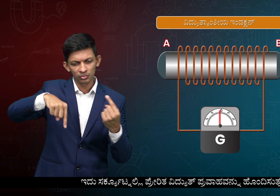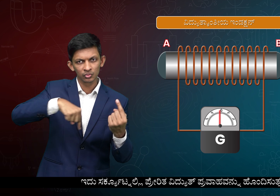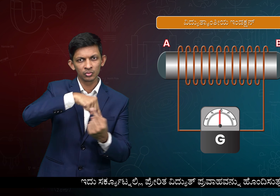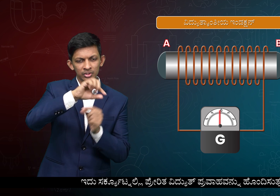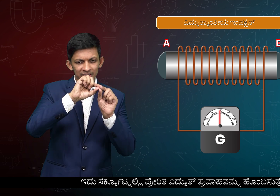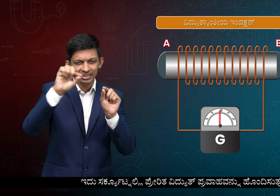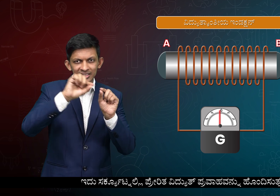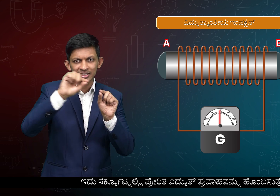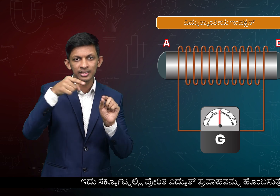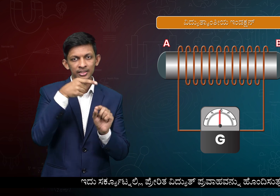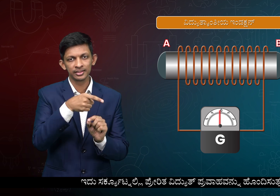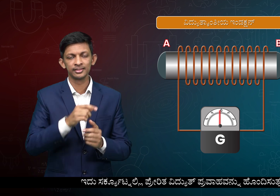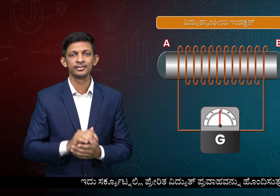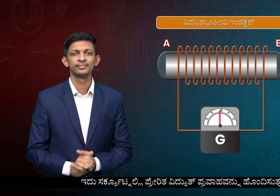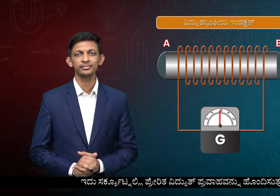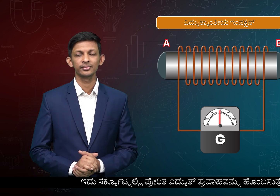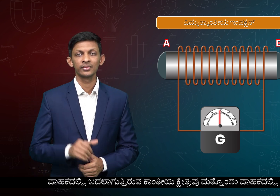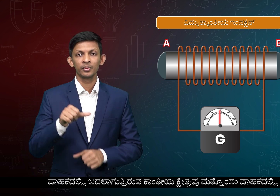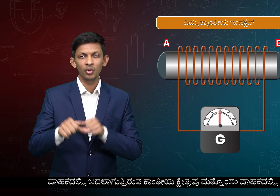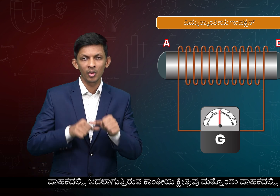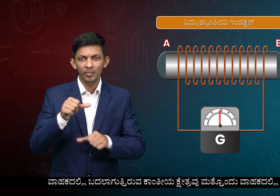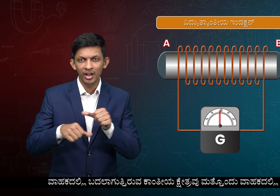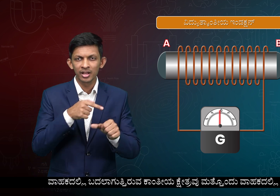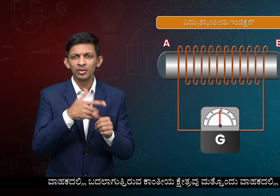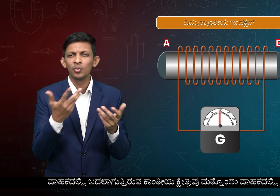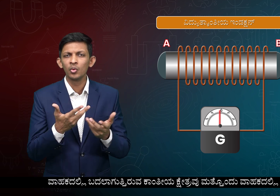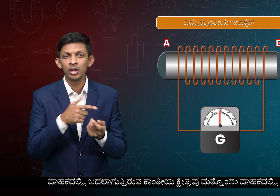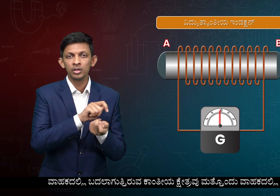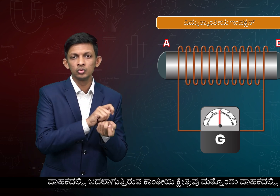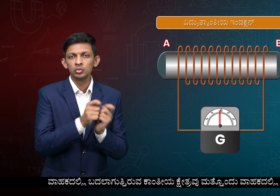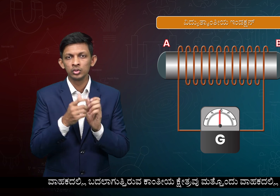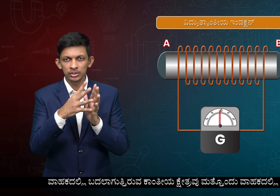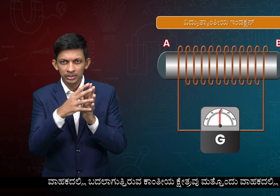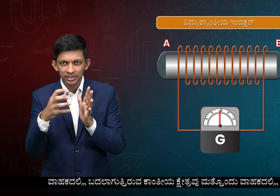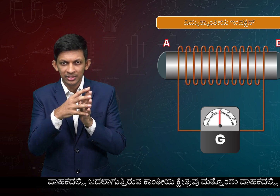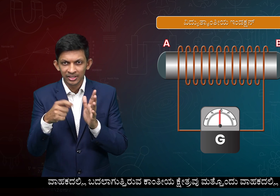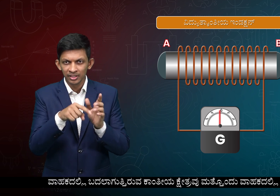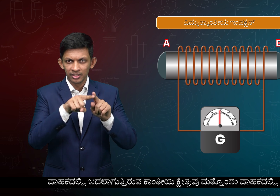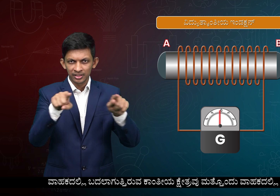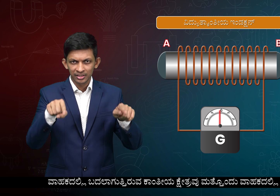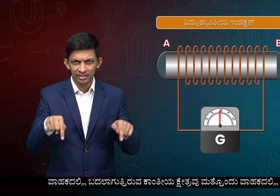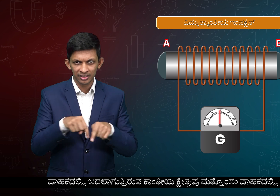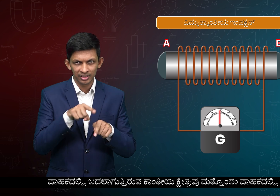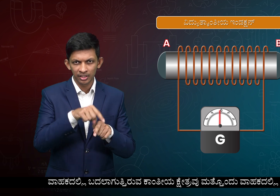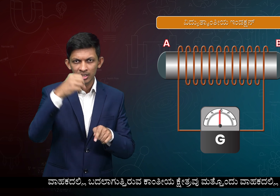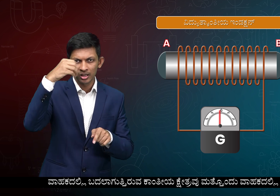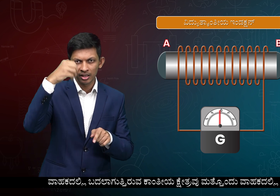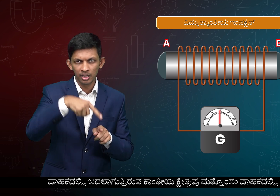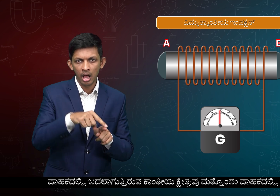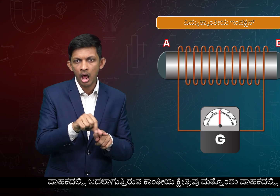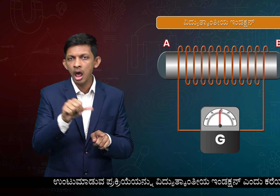ಪ್ರೇರಿತ ವಿದ್ಯುತ್ ಪ್ರವಾಹವನ್ನು ಹೊಂದಿಸುತ್ತದೆ. ವಾಹಕದಲ್ಲಿ ಬದಲಾಗುತ್ತಿರುವ ಕಾಂತೀಯ ಕ್ಷೇತ್ರವು ಮತ್ತೊಂದು